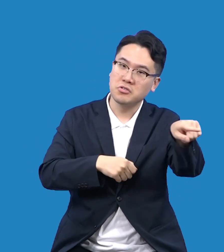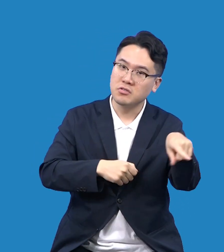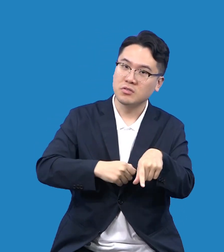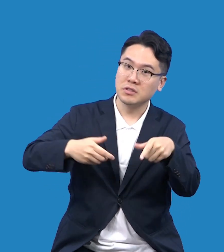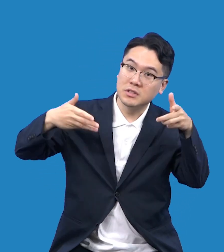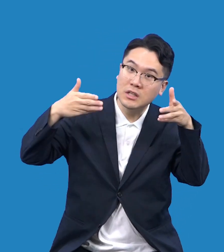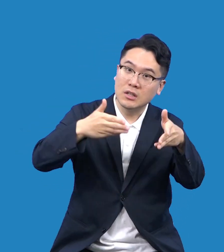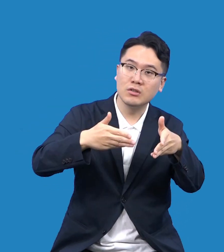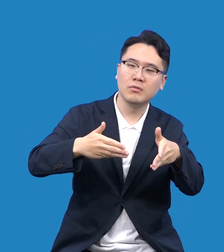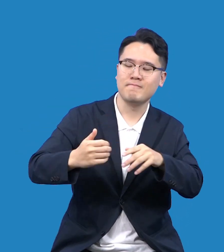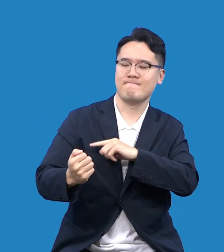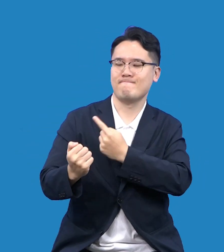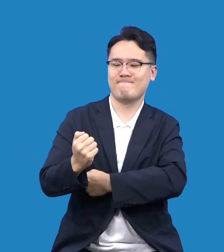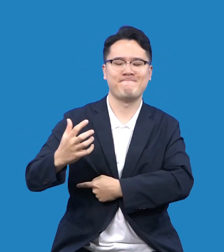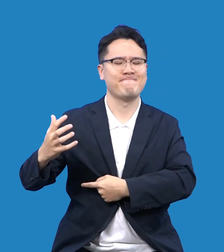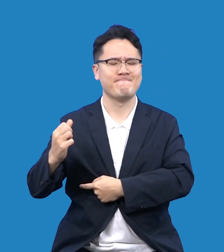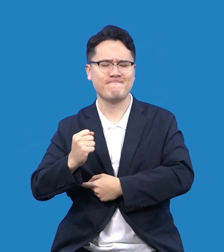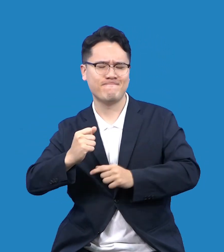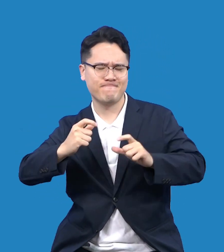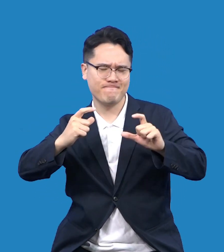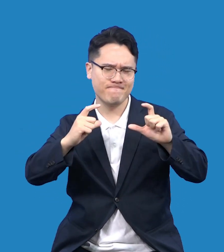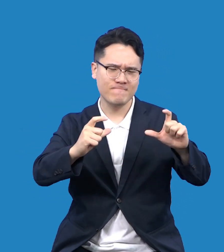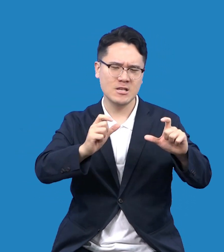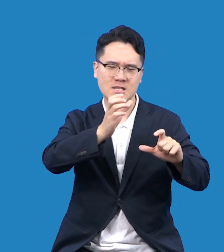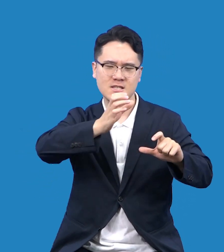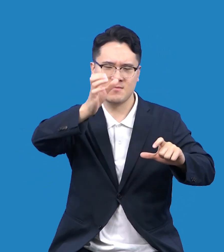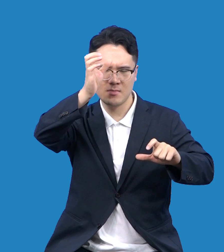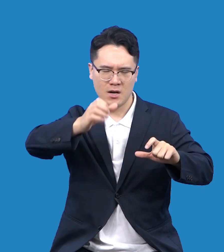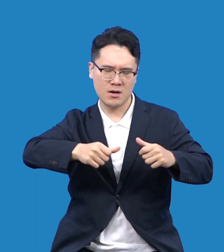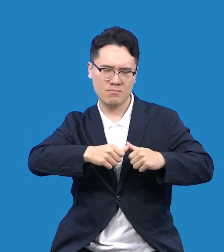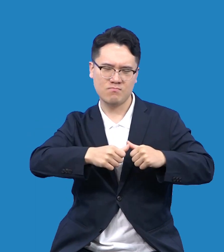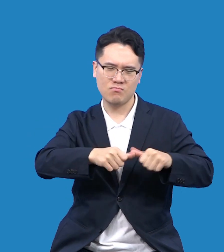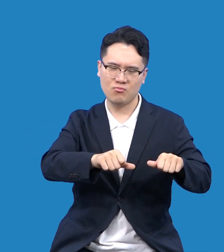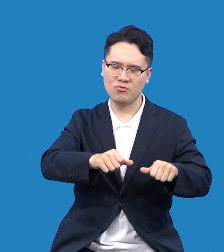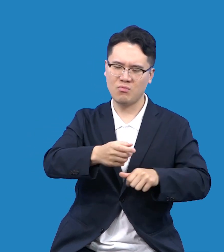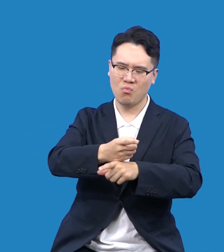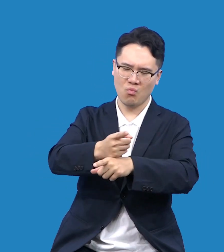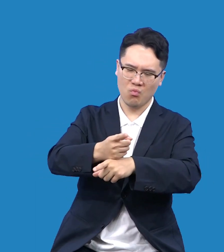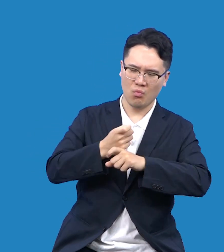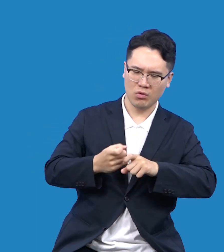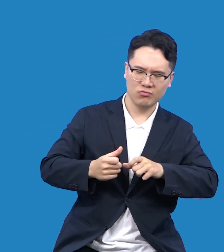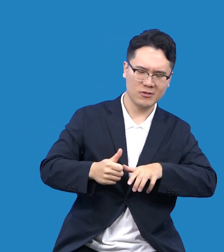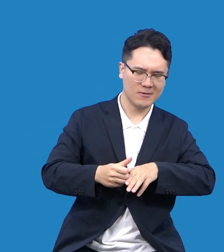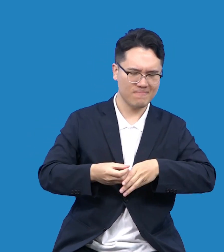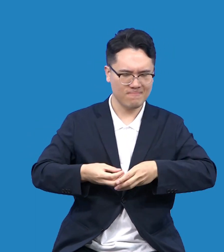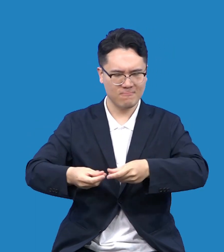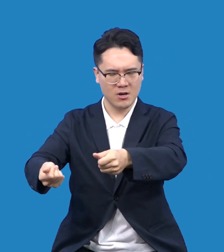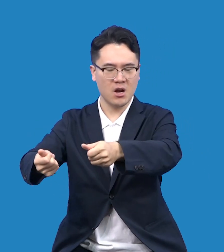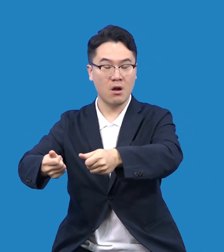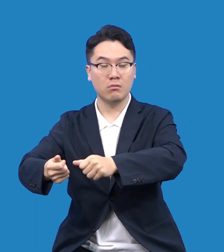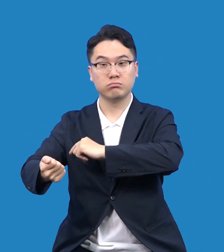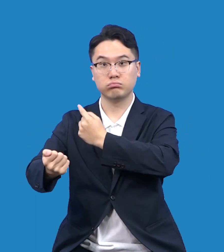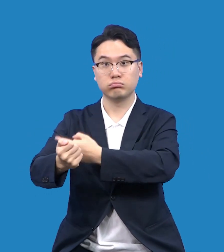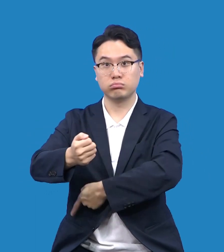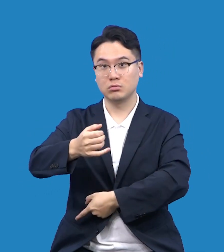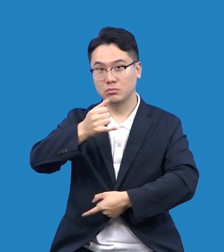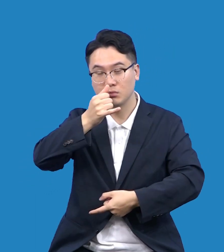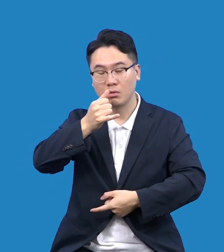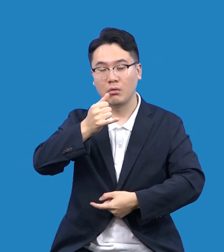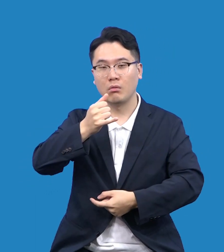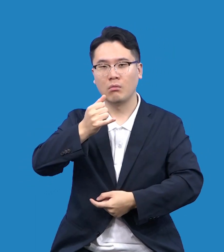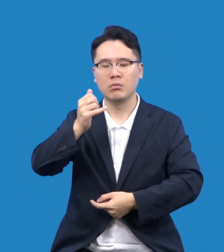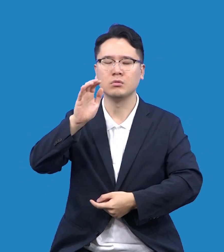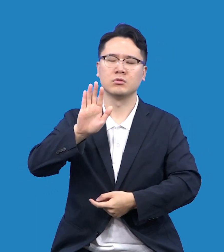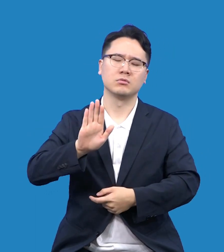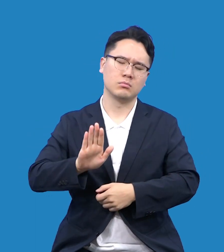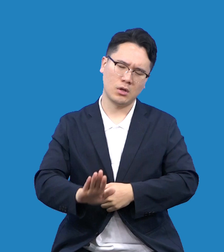거대한 능력으로 선포하시고 십자가를 부수고 내려와서 원수들을 멸할 수 있는 능력이 있잖아요. 근데 그렇게 안